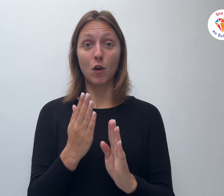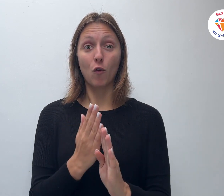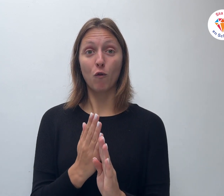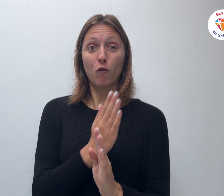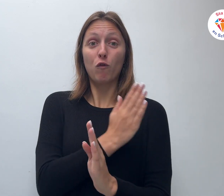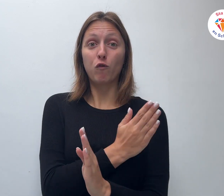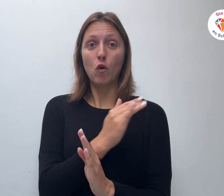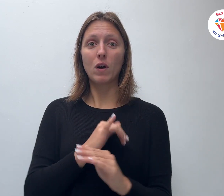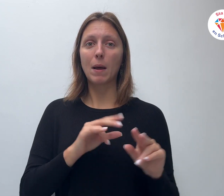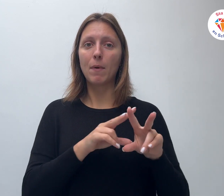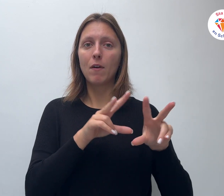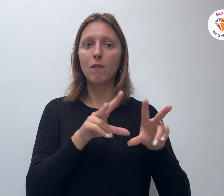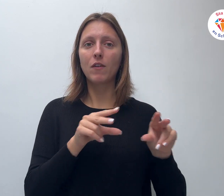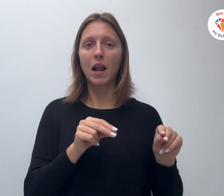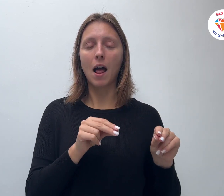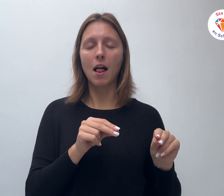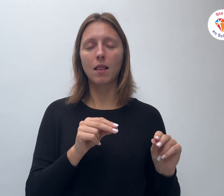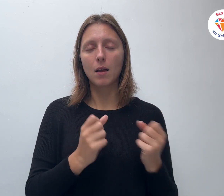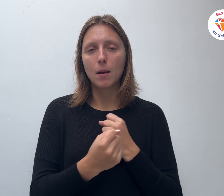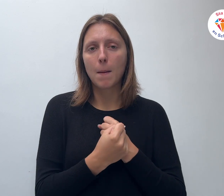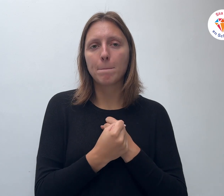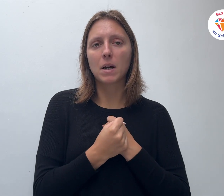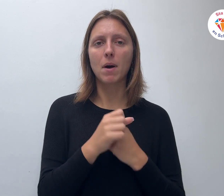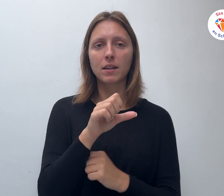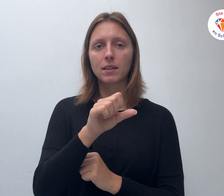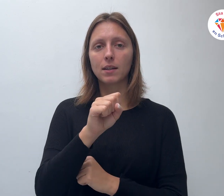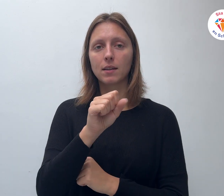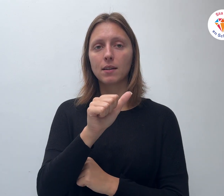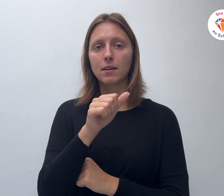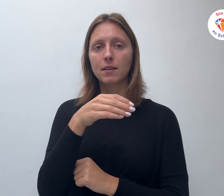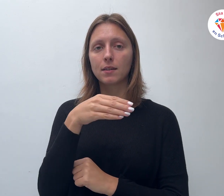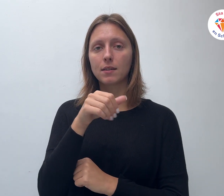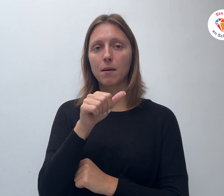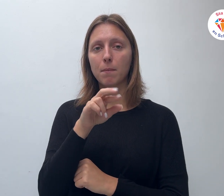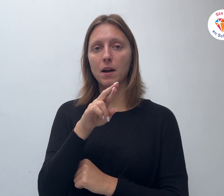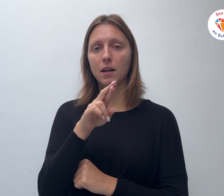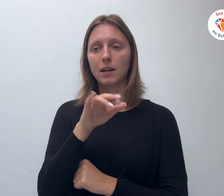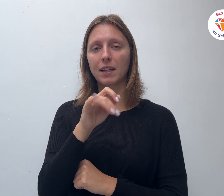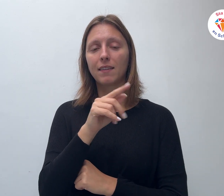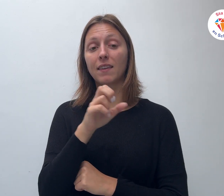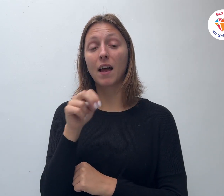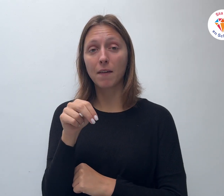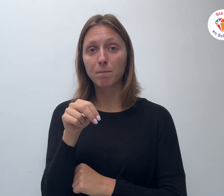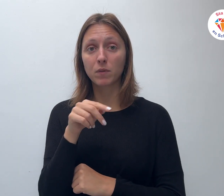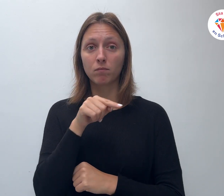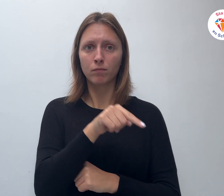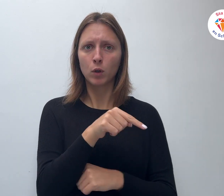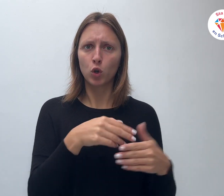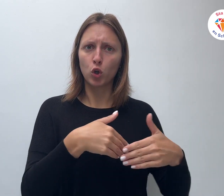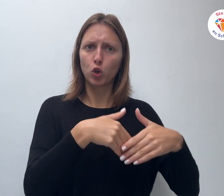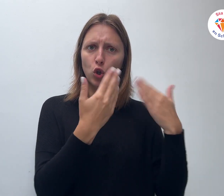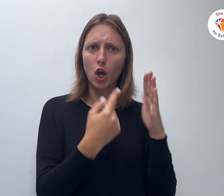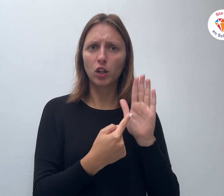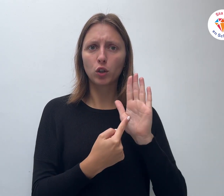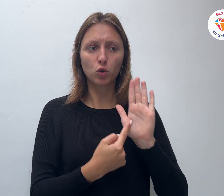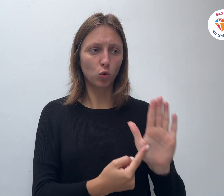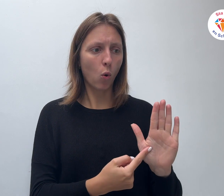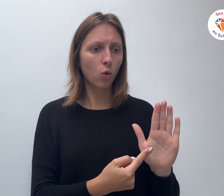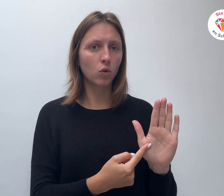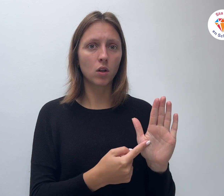Samaritaan. Daar wordt juist benadrukt dat de inzetten voor een medemens het grootste goed is voor hun volging